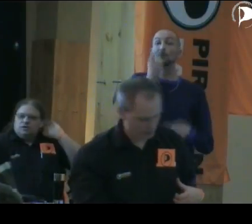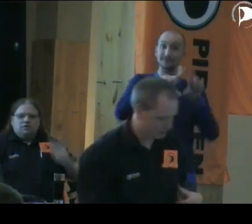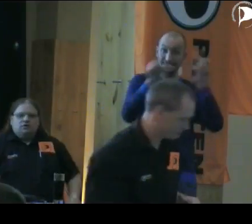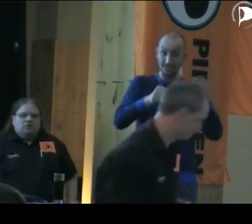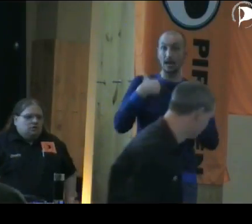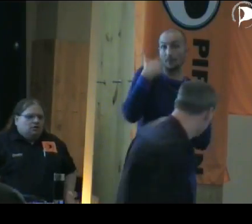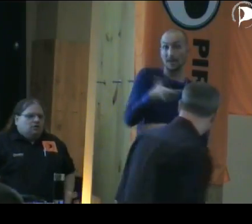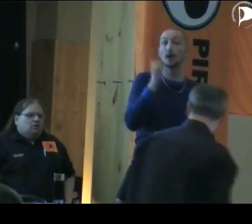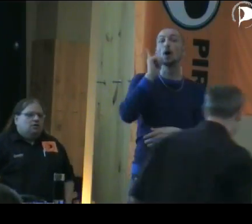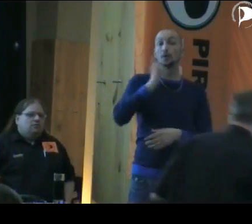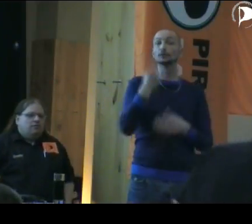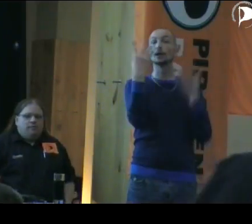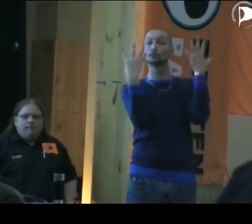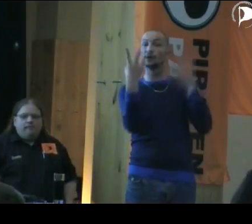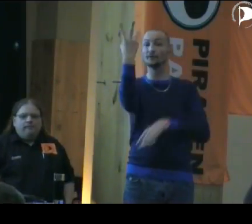1449